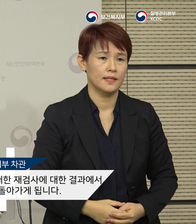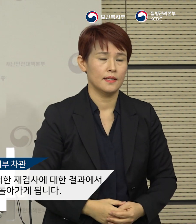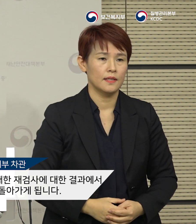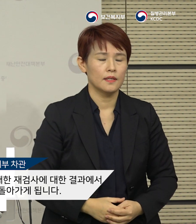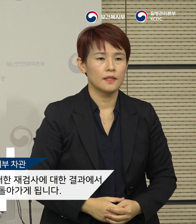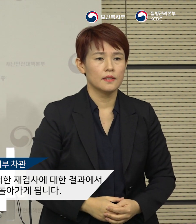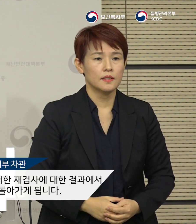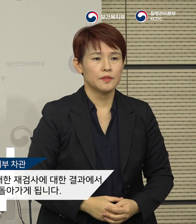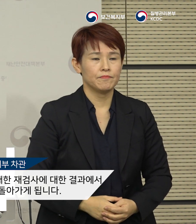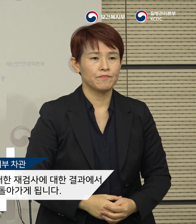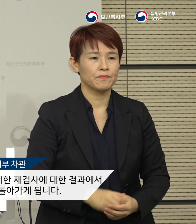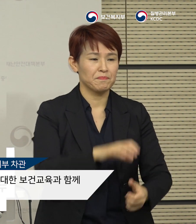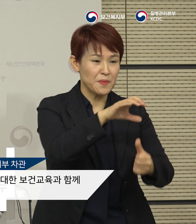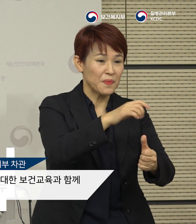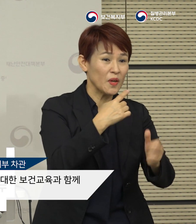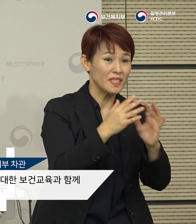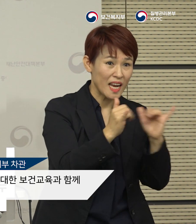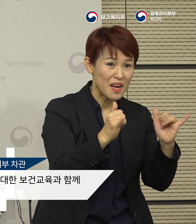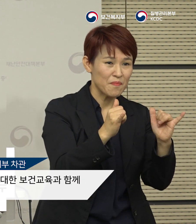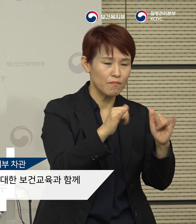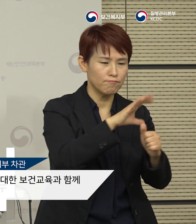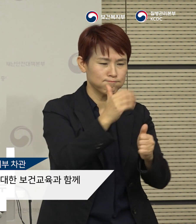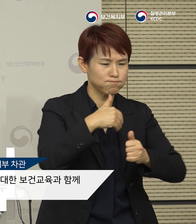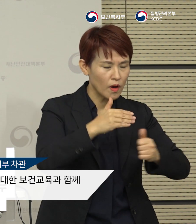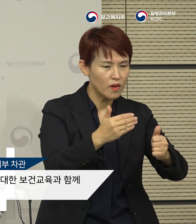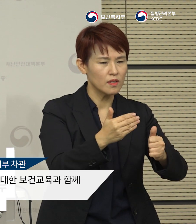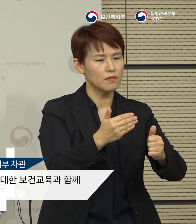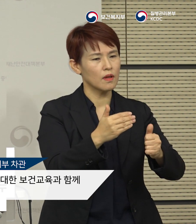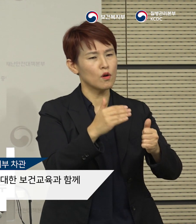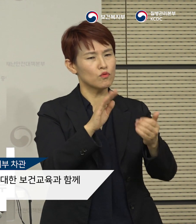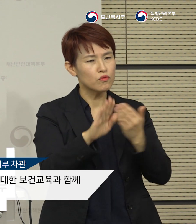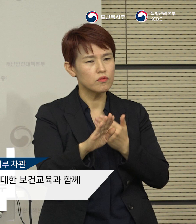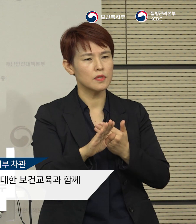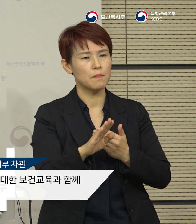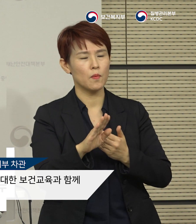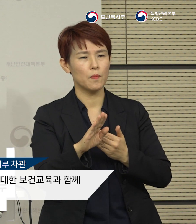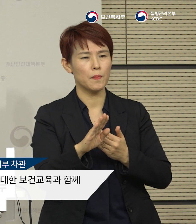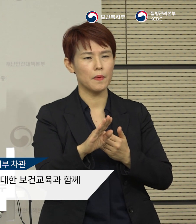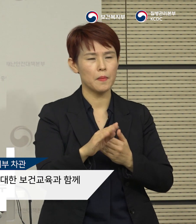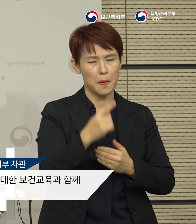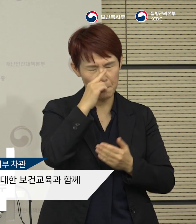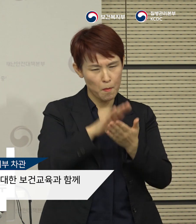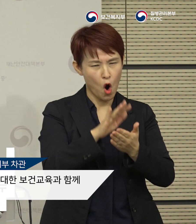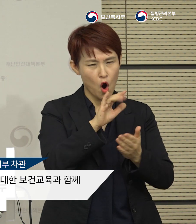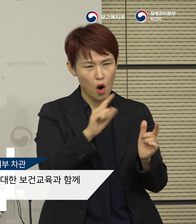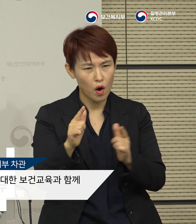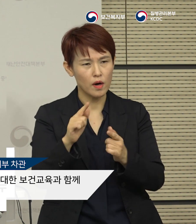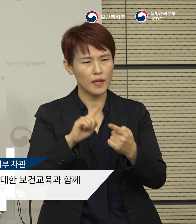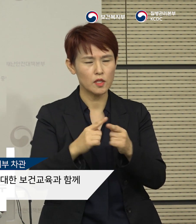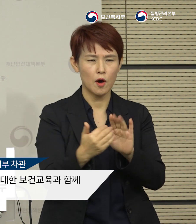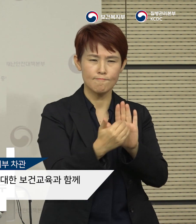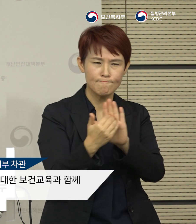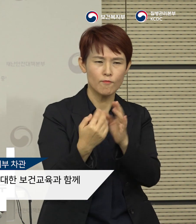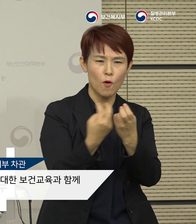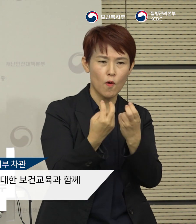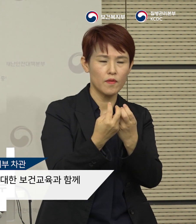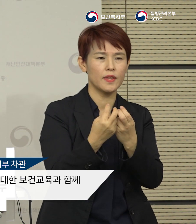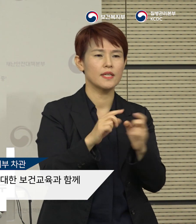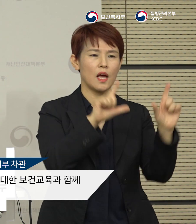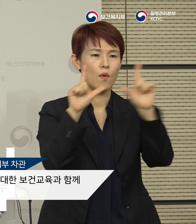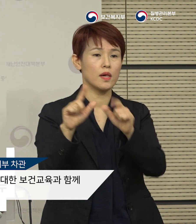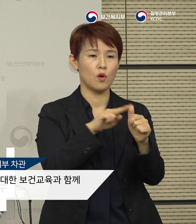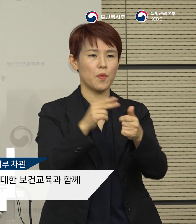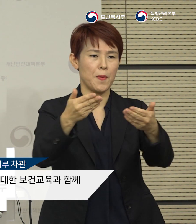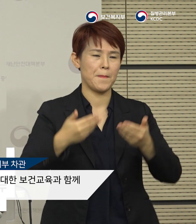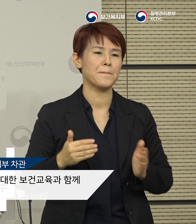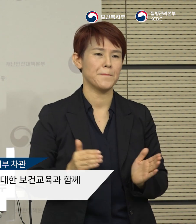돌아가게 됩니다. 입소자들은 퇴소 전 등상 발생 시의 대처 요령 등에 대한 보건교육과 함께 생활